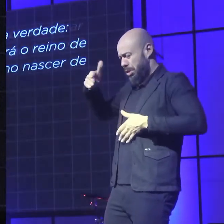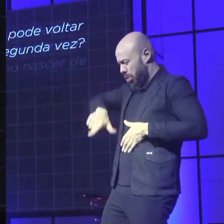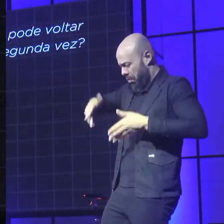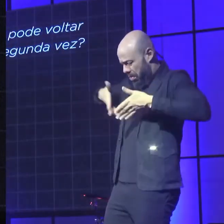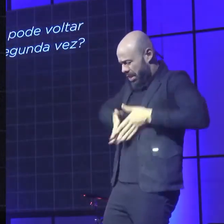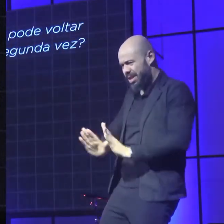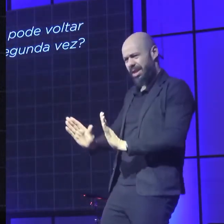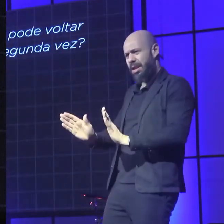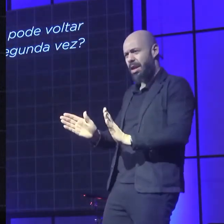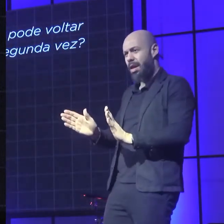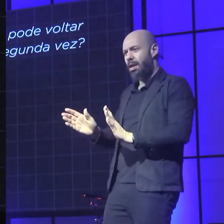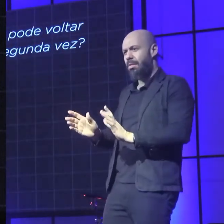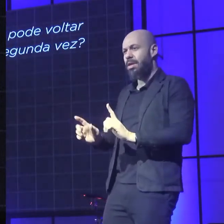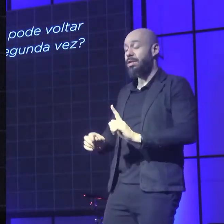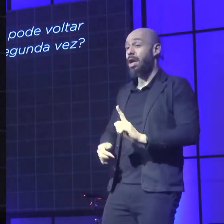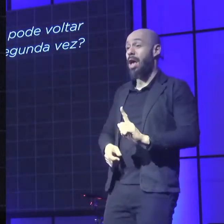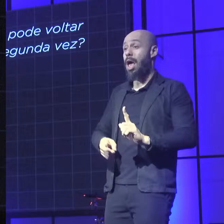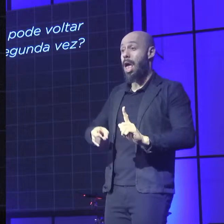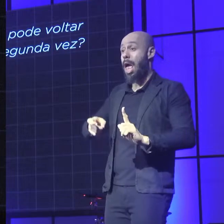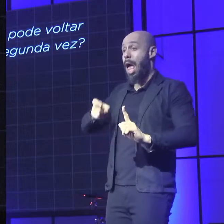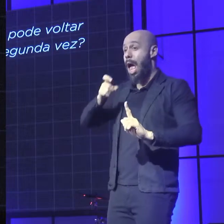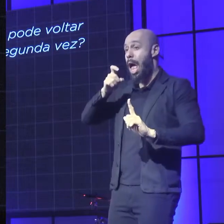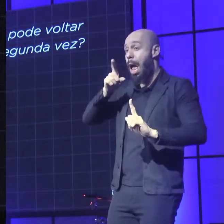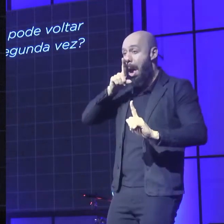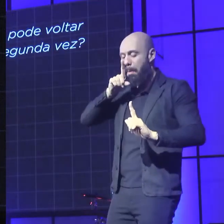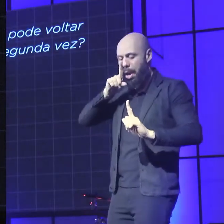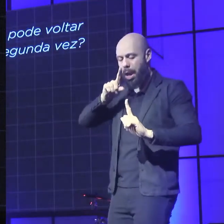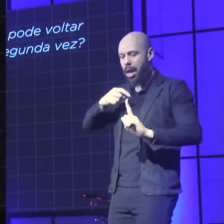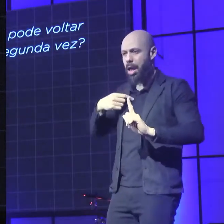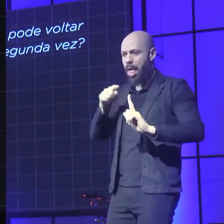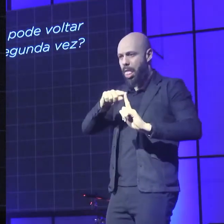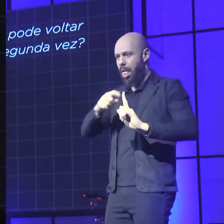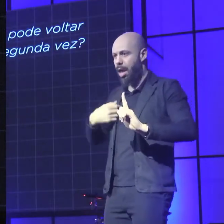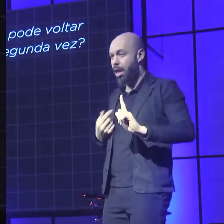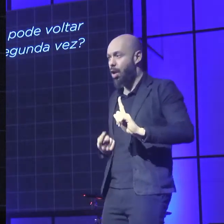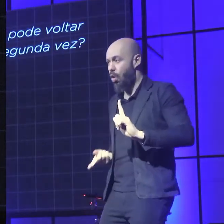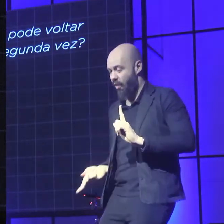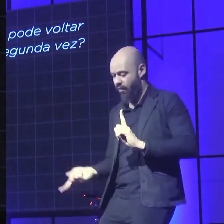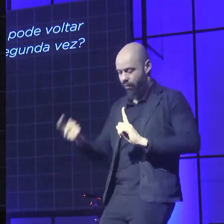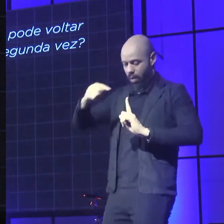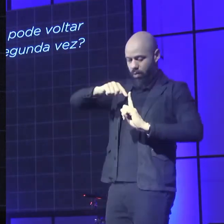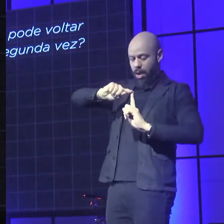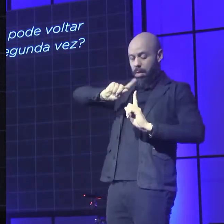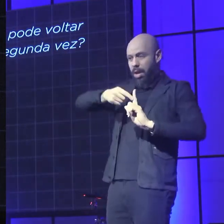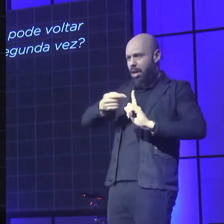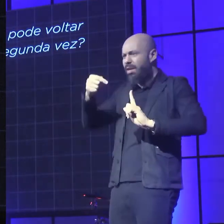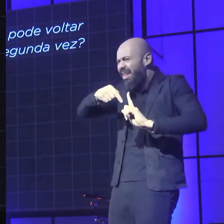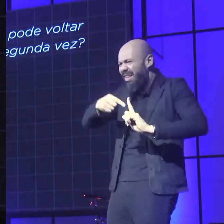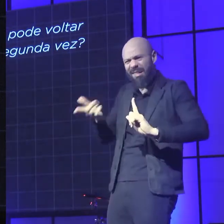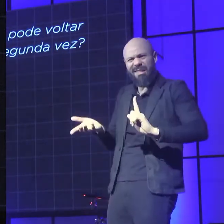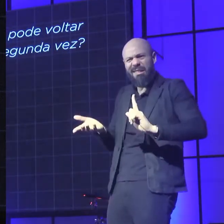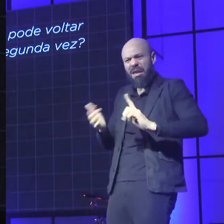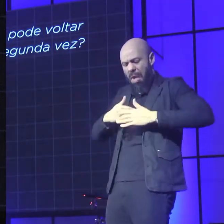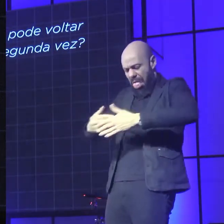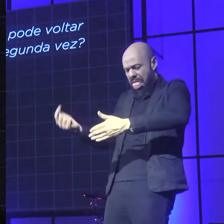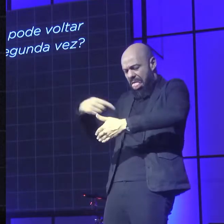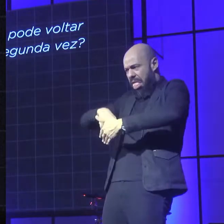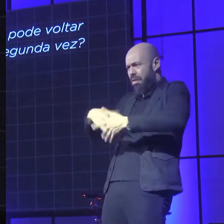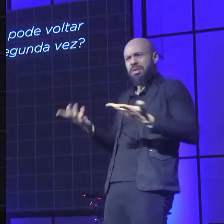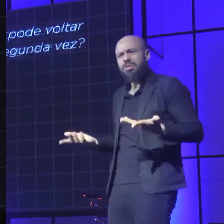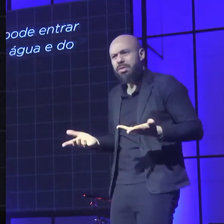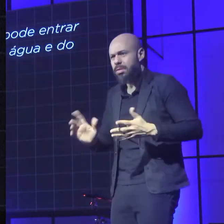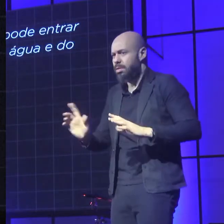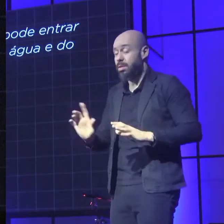pode voltar ao ventre da mãe e nascer uma segunda vez? Jesus responde de novo: eu lhe digo a